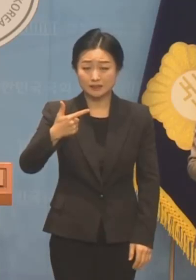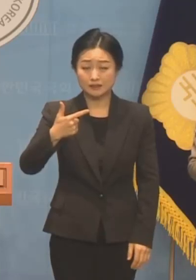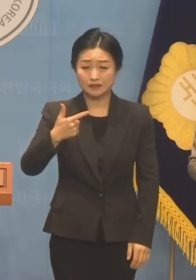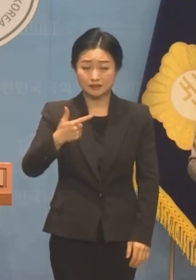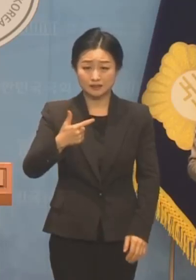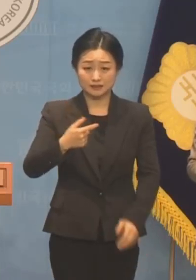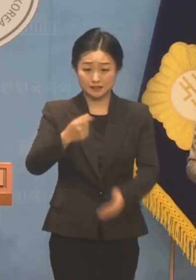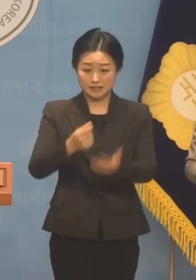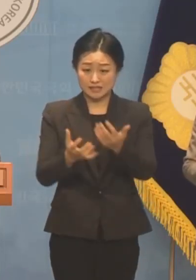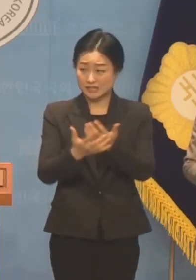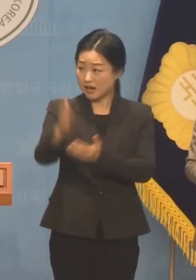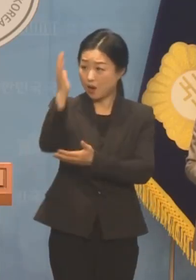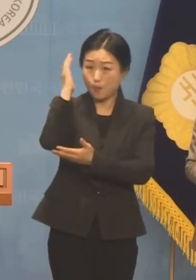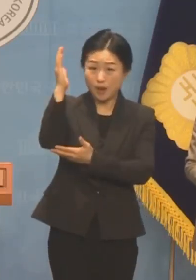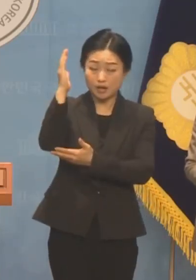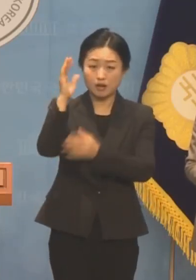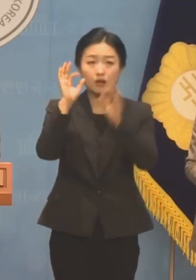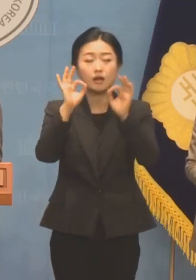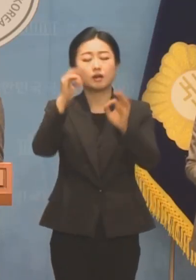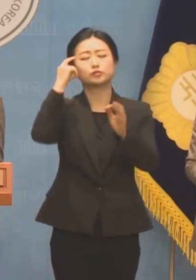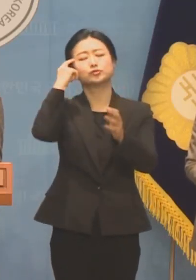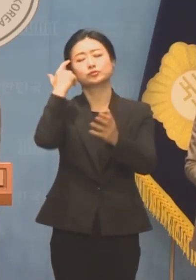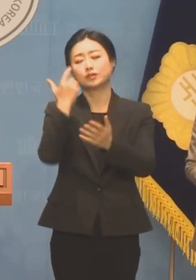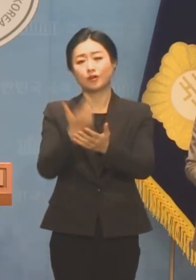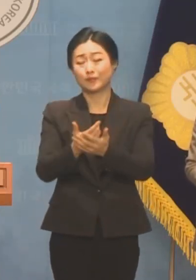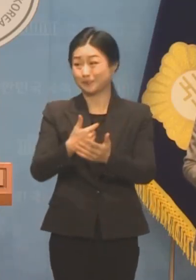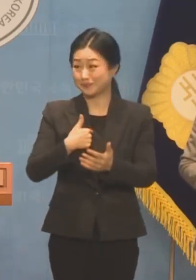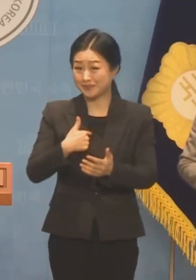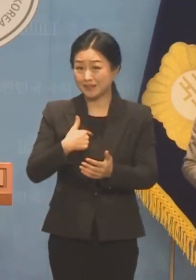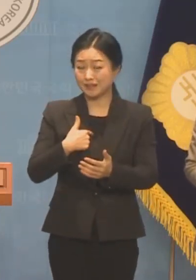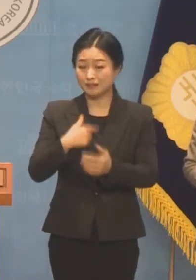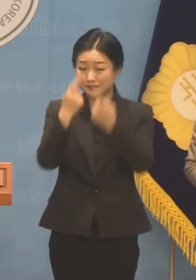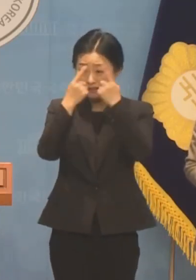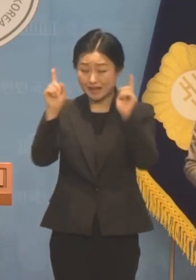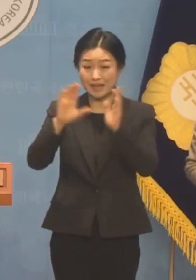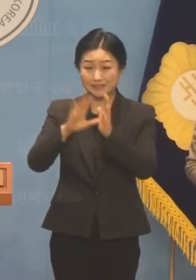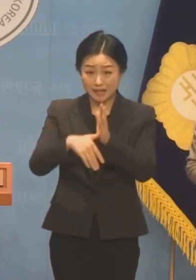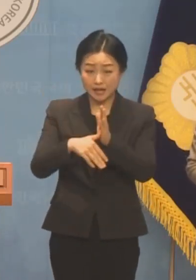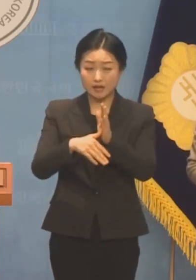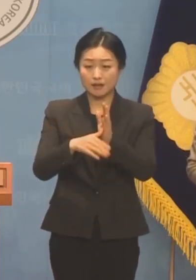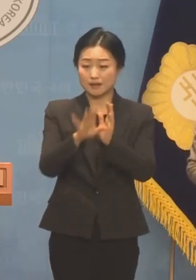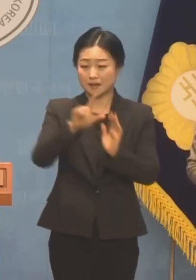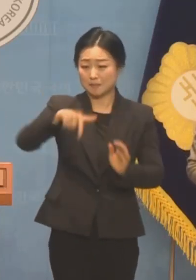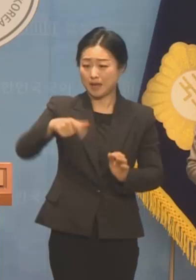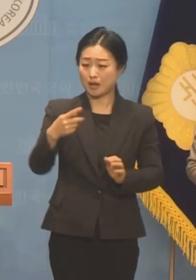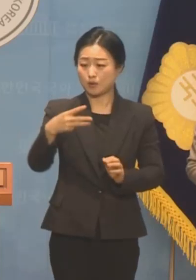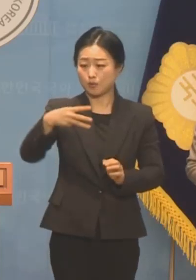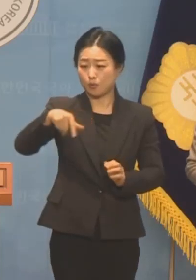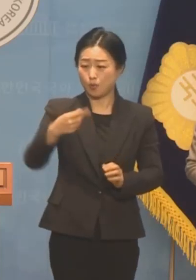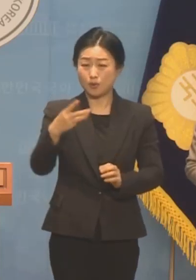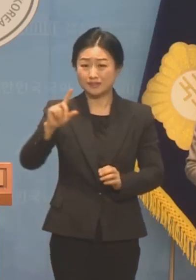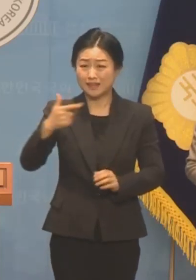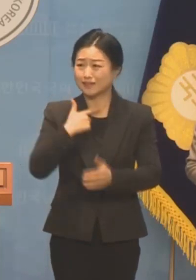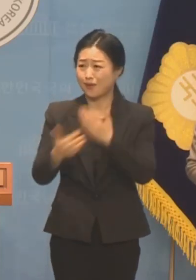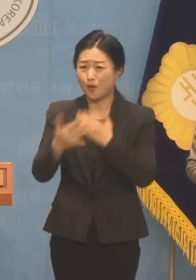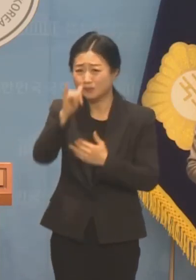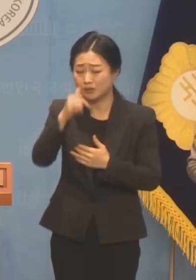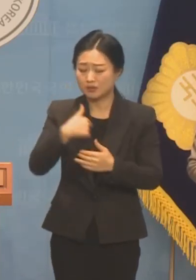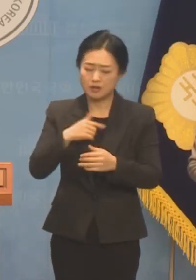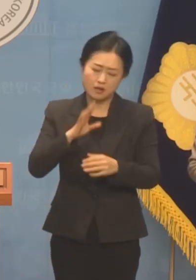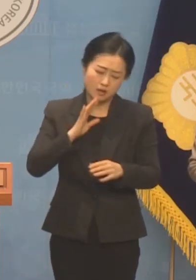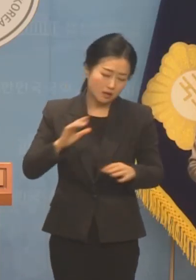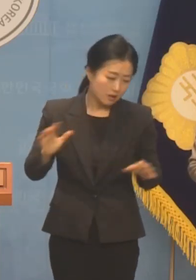소름이 돋았습니다. 대학교 때 백골단 경험이 있는 저로서는 너무 경악할 일이라서 이 기자회견에